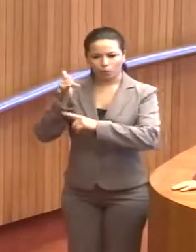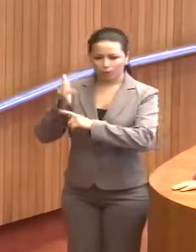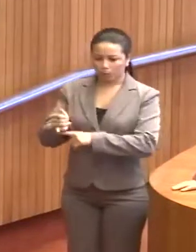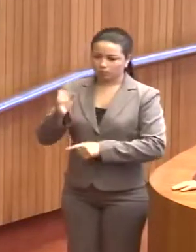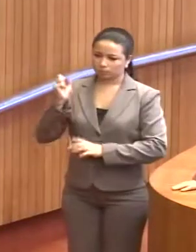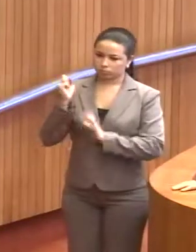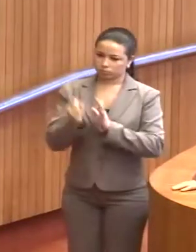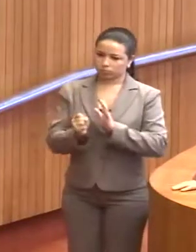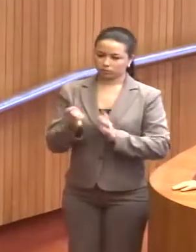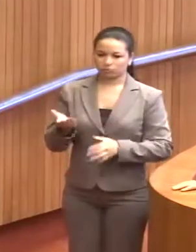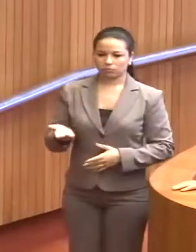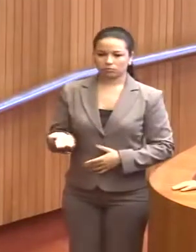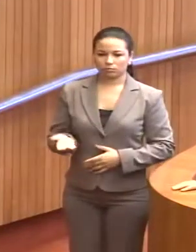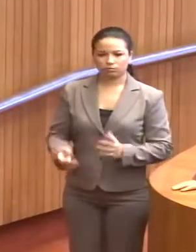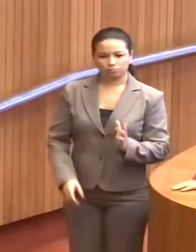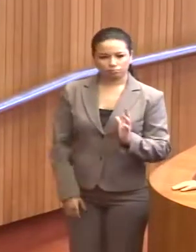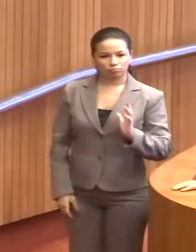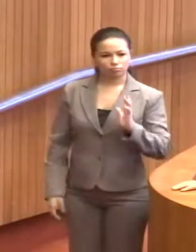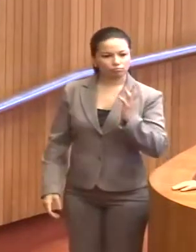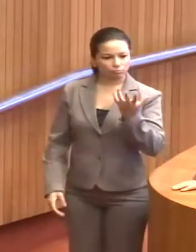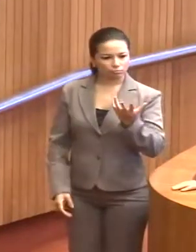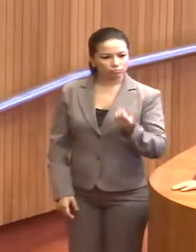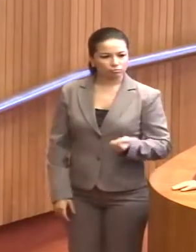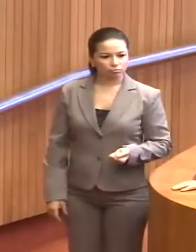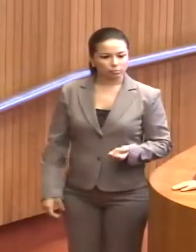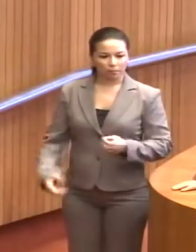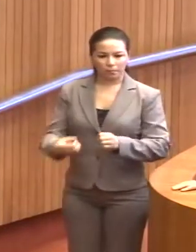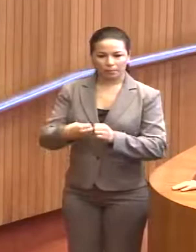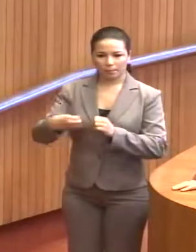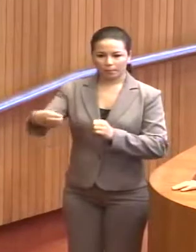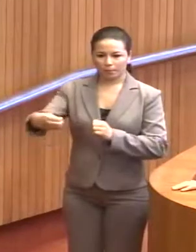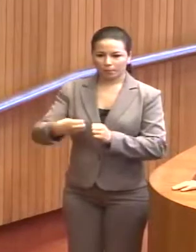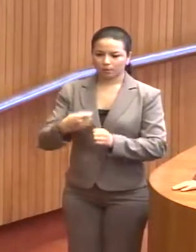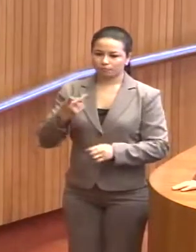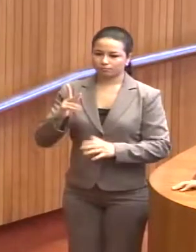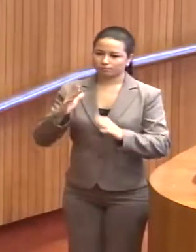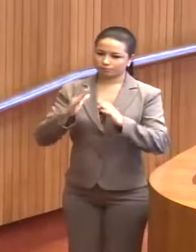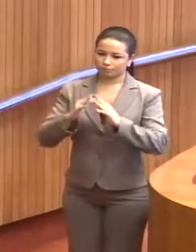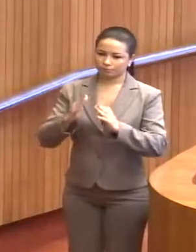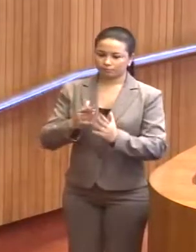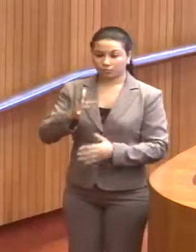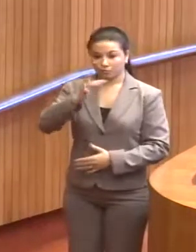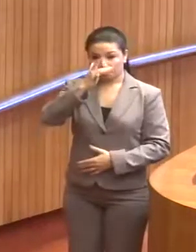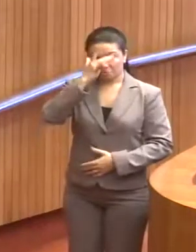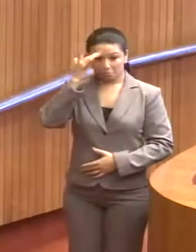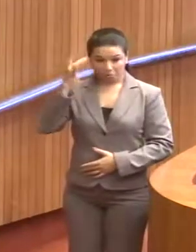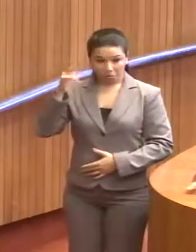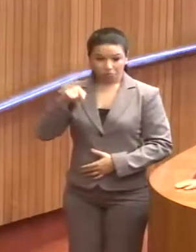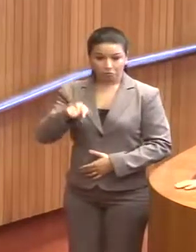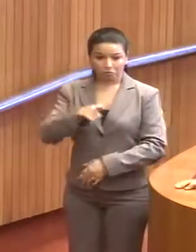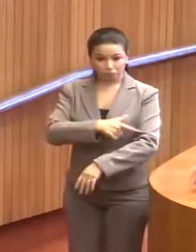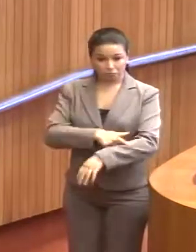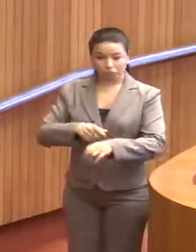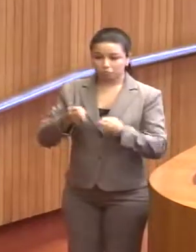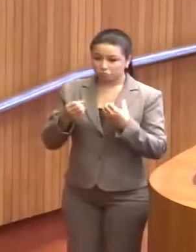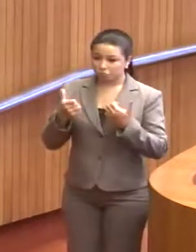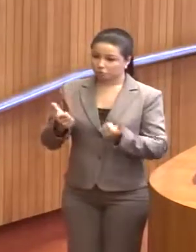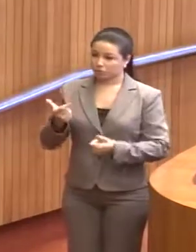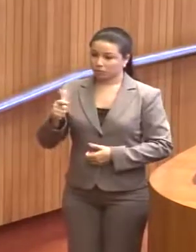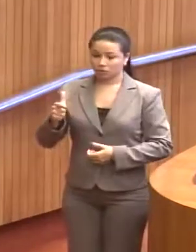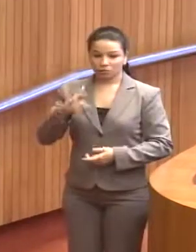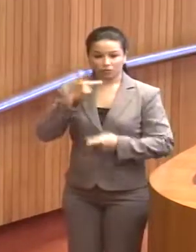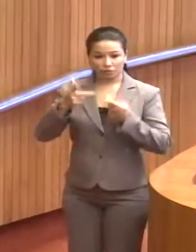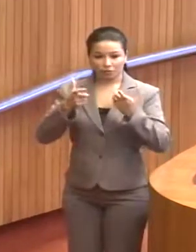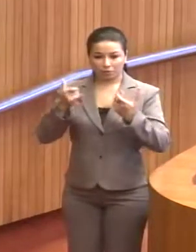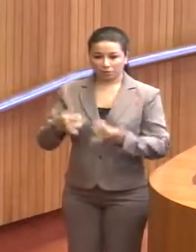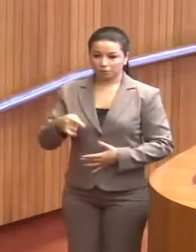e executados nas proximidades de suas residências. Pessoas de bem. Não estamos